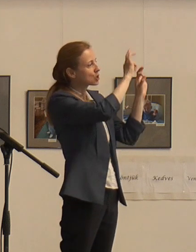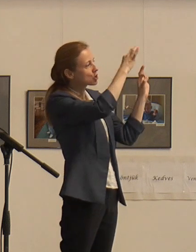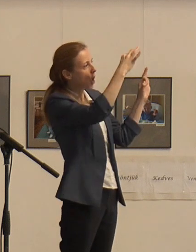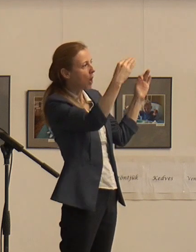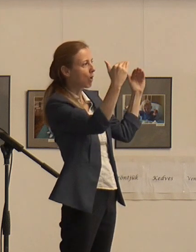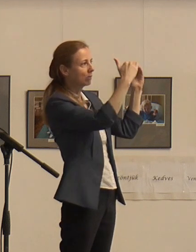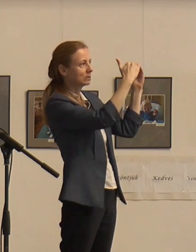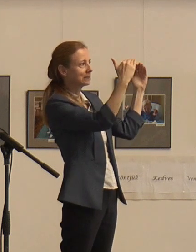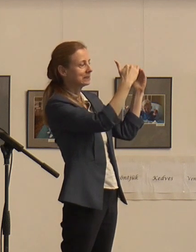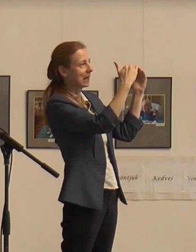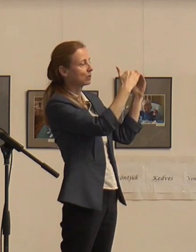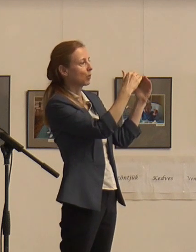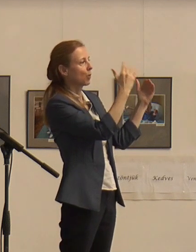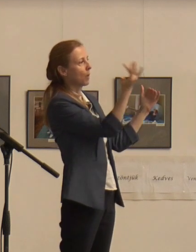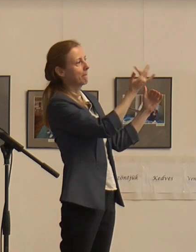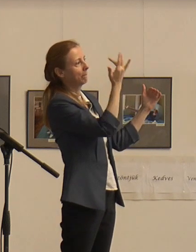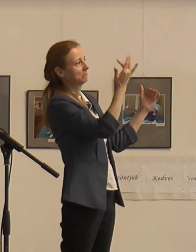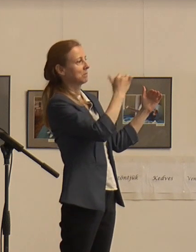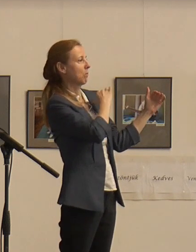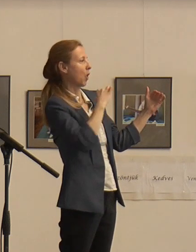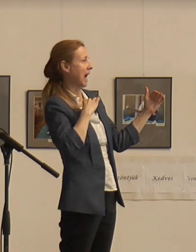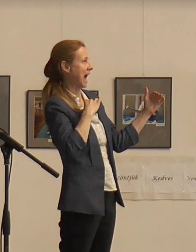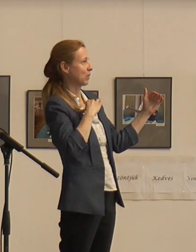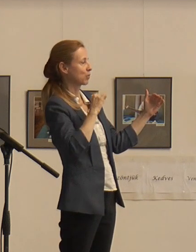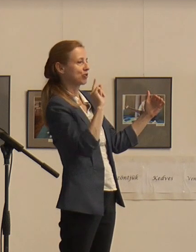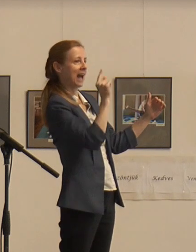szalmatetős, magányos ára.